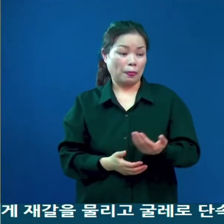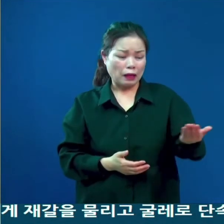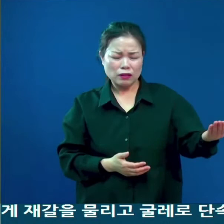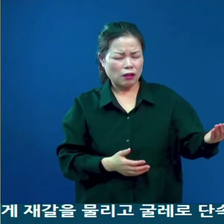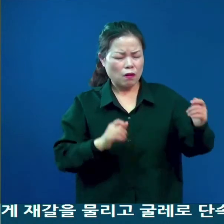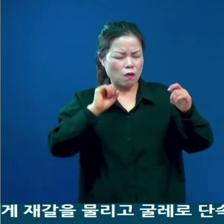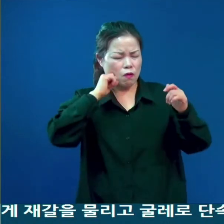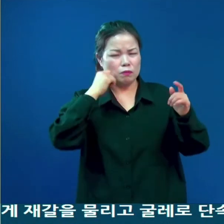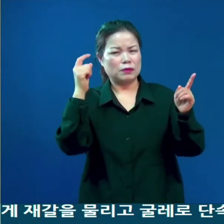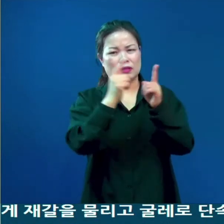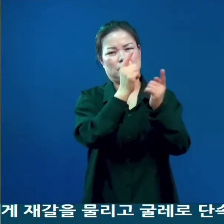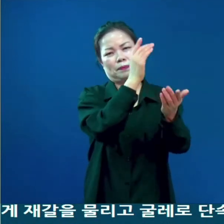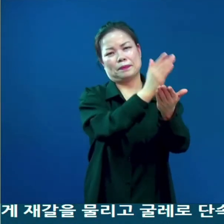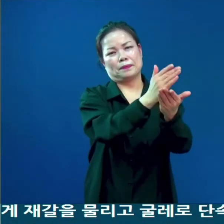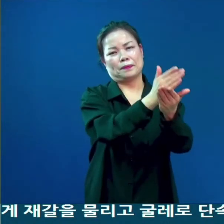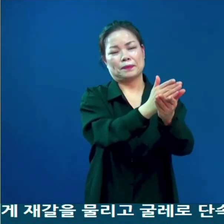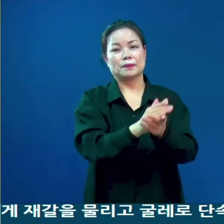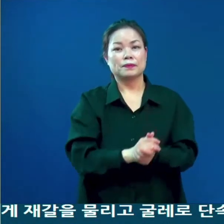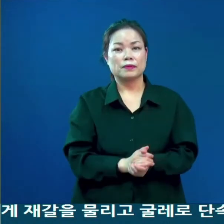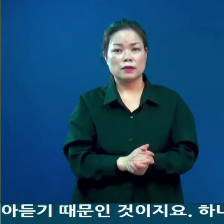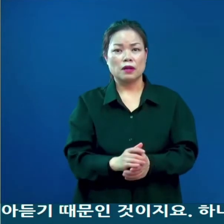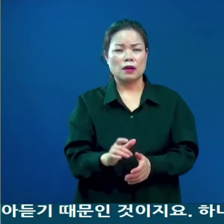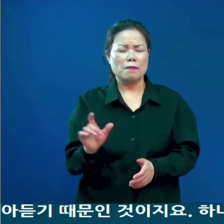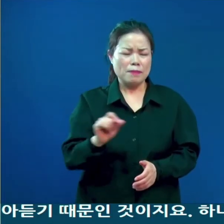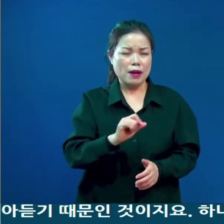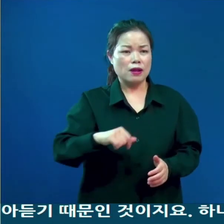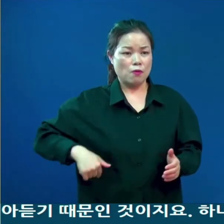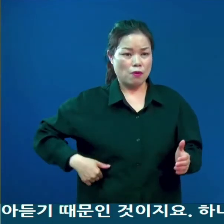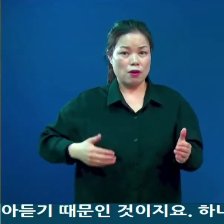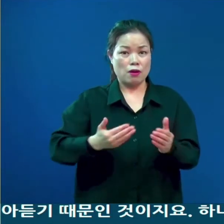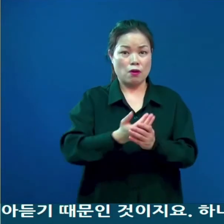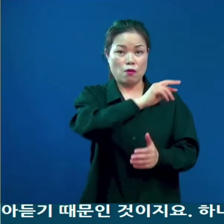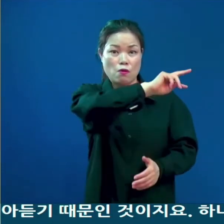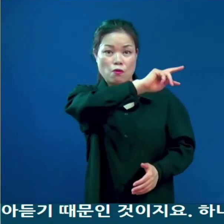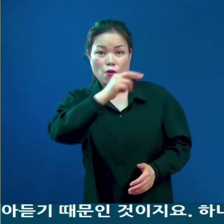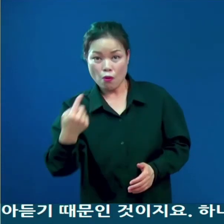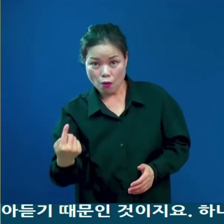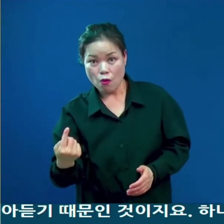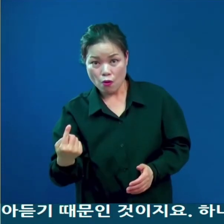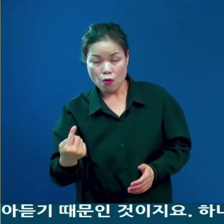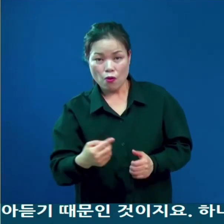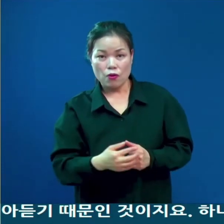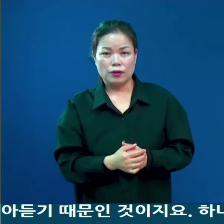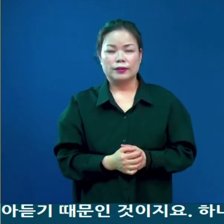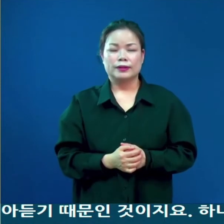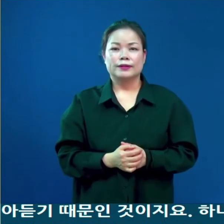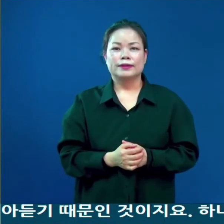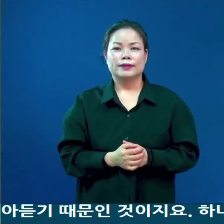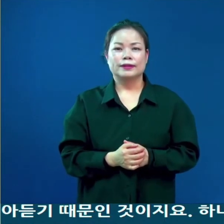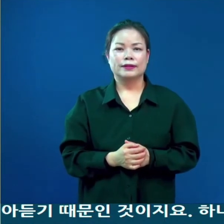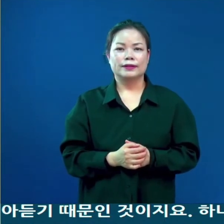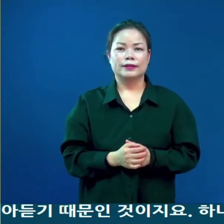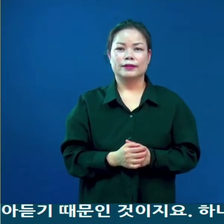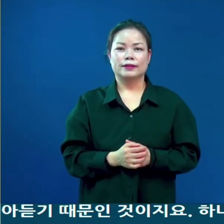그런 어려움 당하지 마세요. 어서 돌이키세요. 어서 돌이키세요.